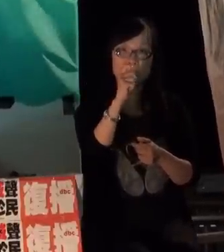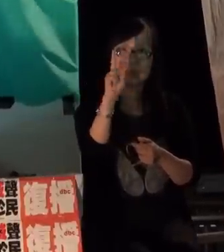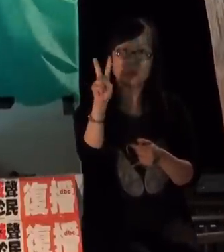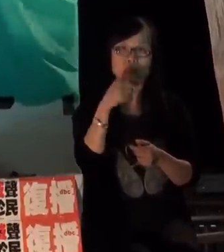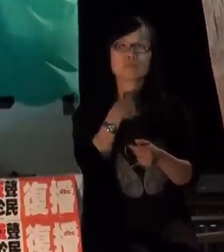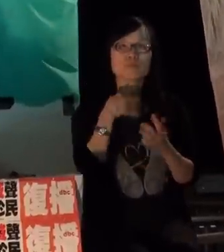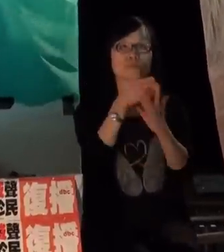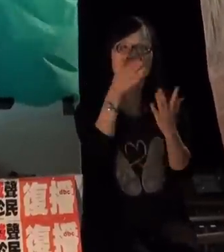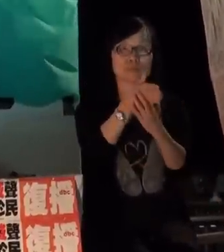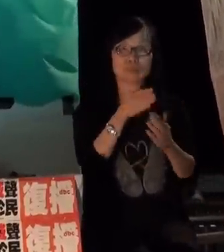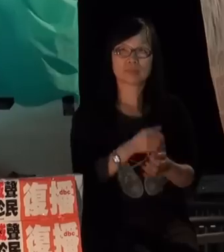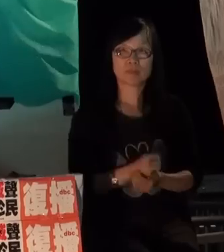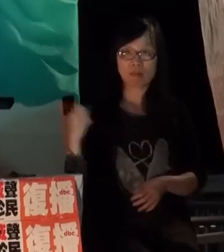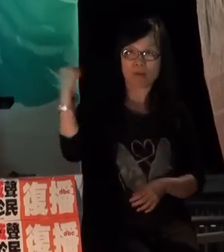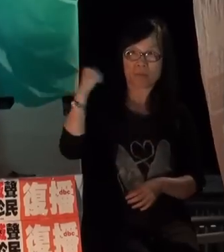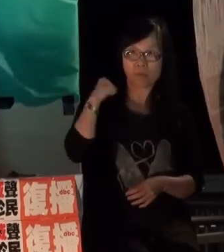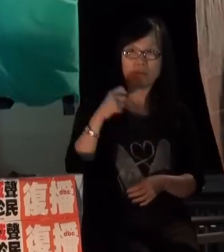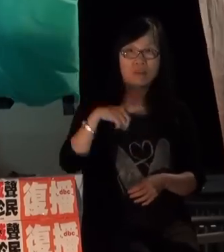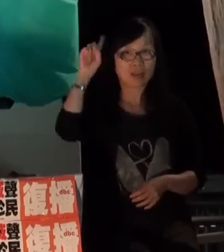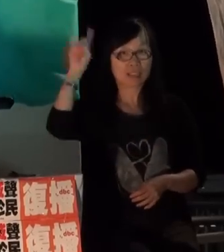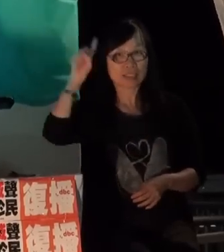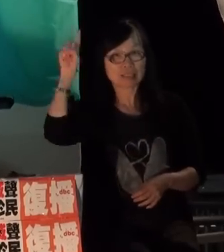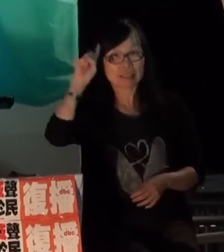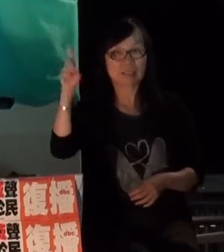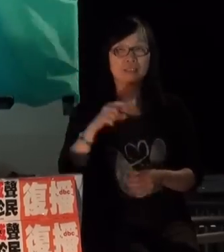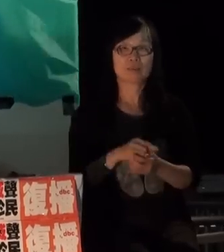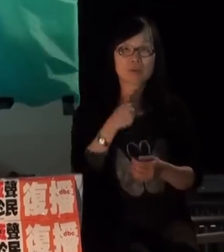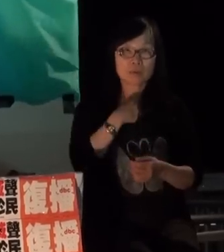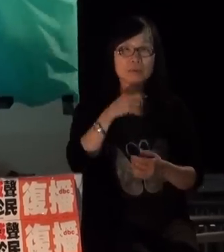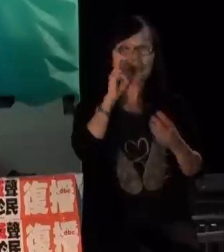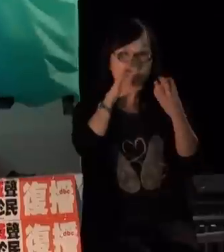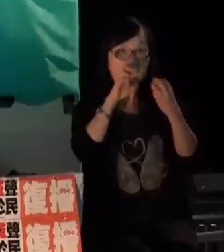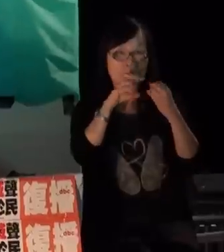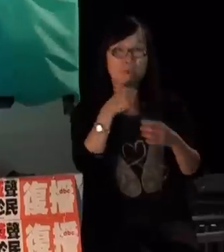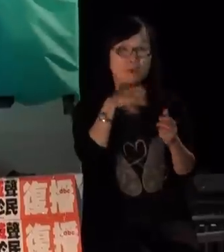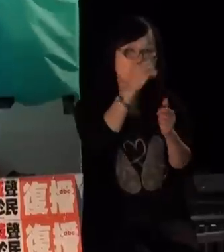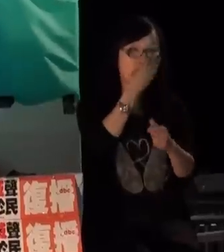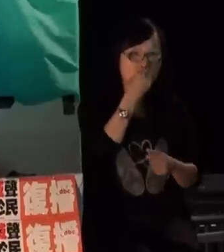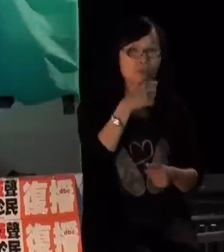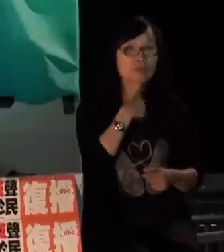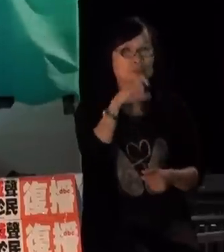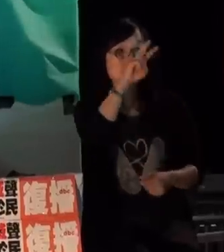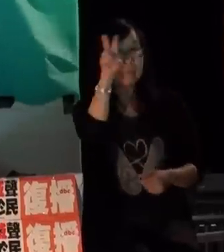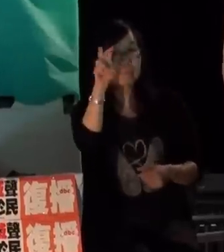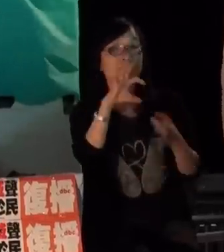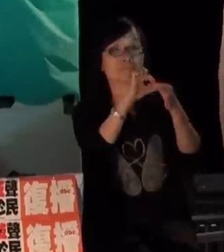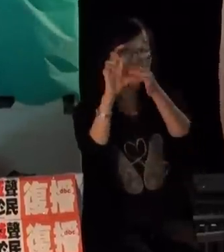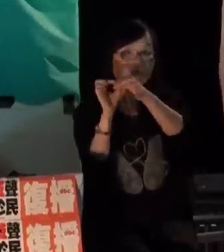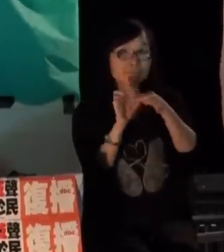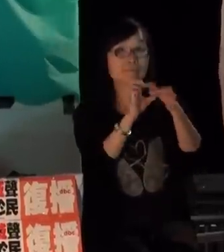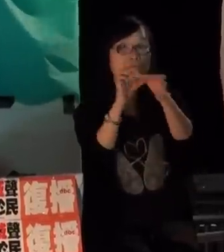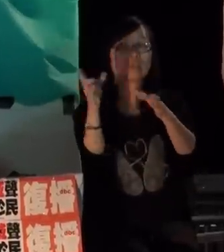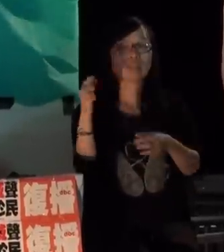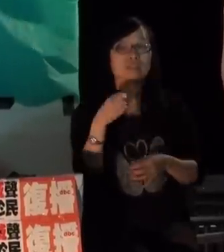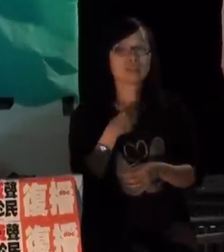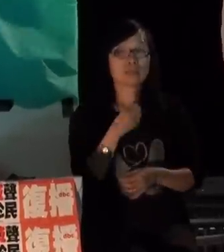入， 喂係喎，好積極嘅喎，嗰陣時日日對佢攞曬工，喂我哋同你傾掂，香港人有得睇奧運啦，我記得佢係咁講 嘅。咁所以